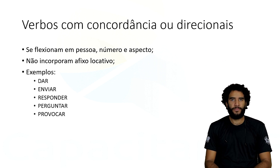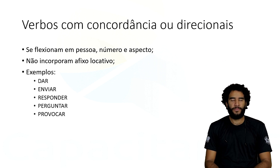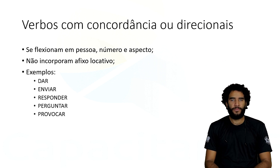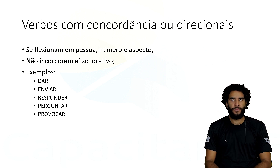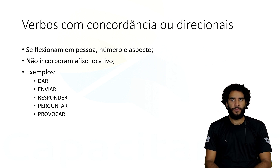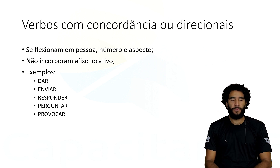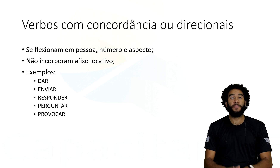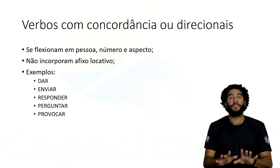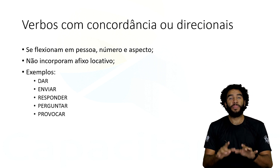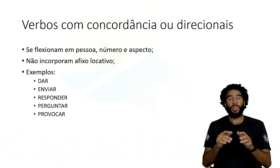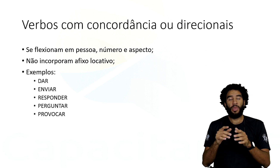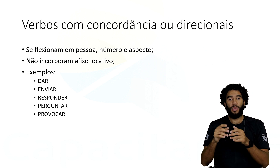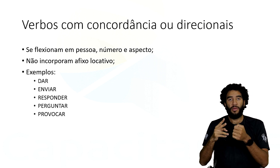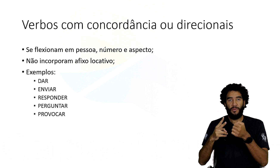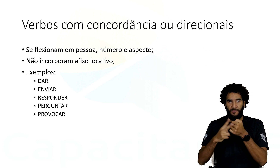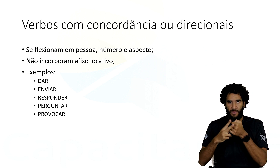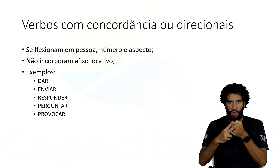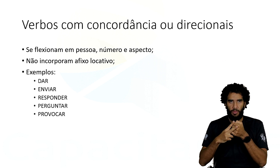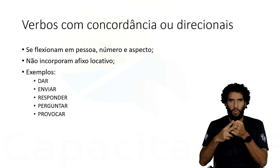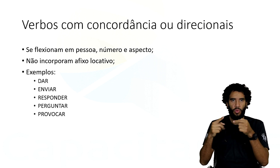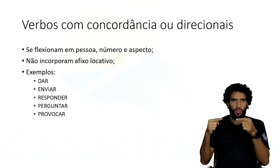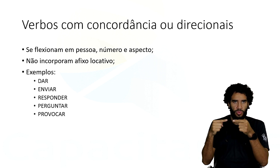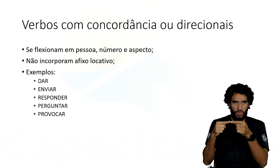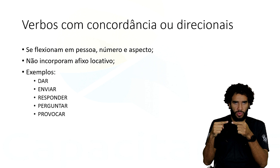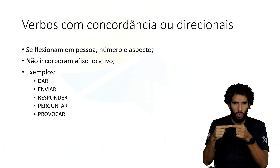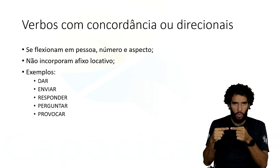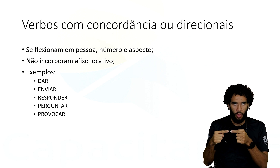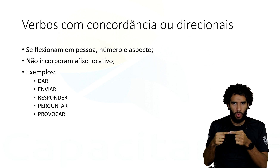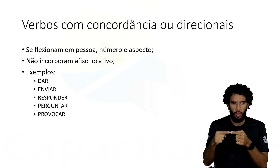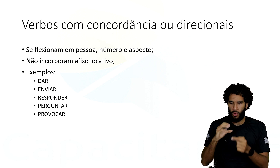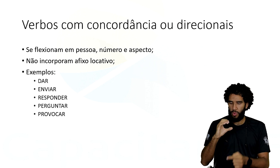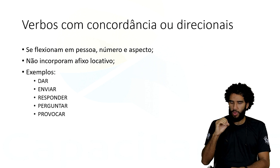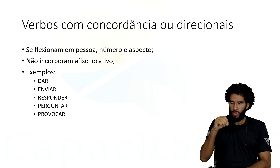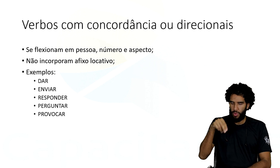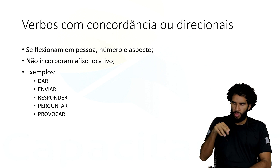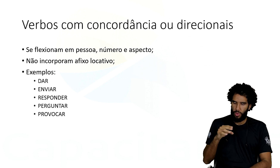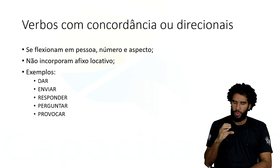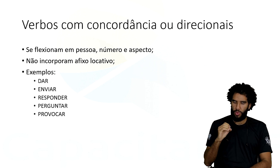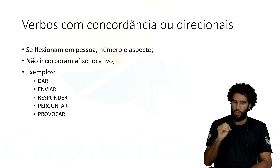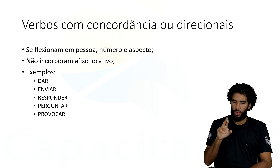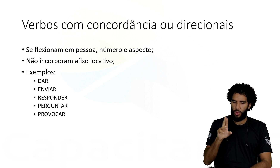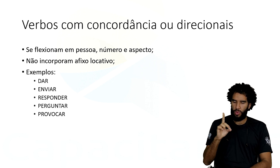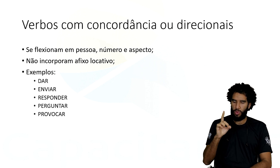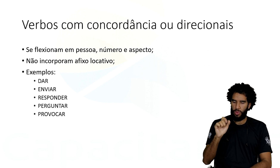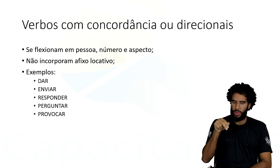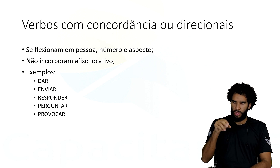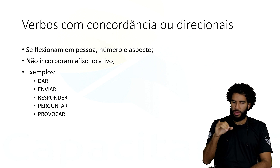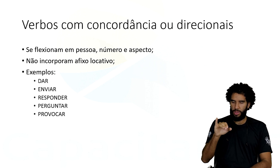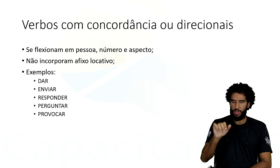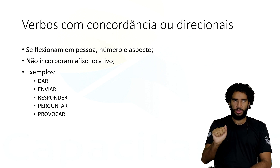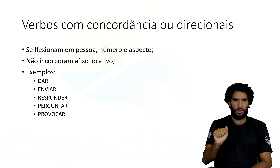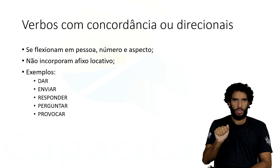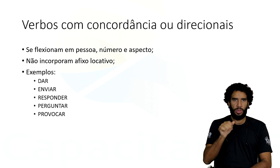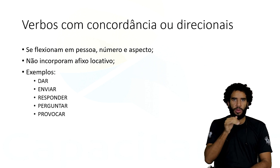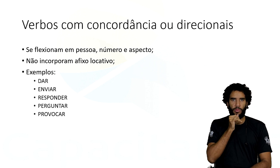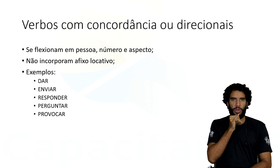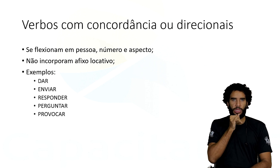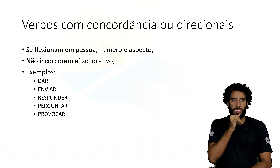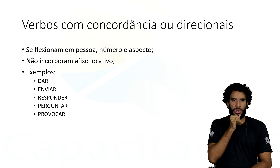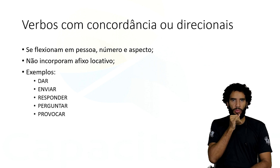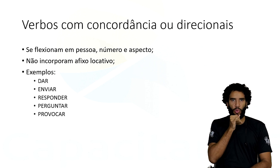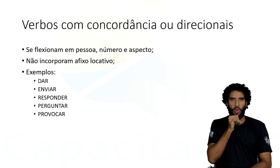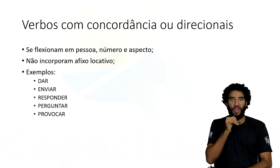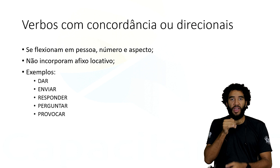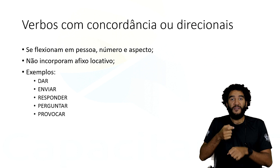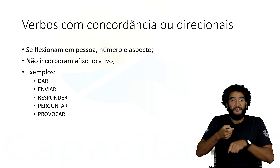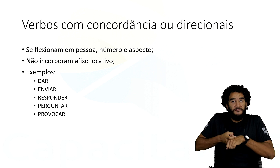com concordância, apenas verbos com concordância, não têm o afixo locativo. A gente vai entender já já,